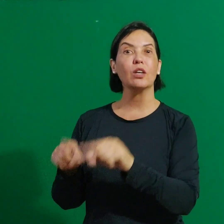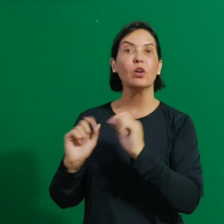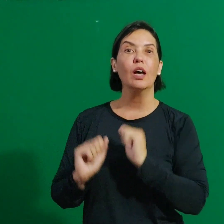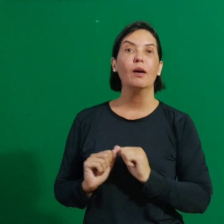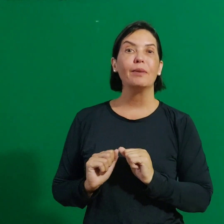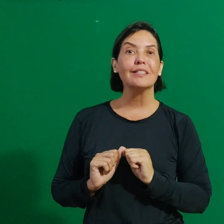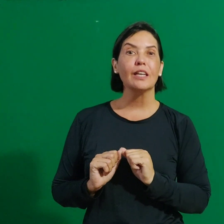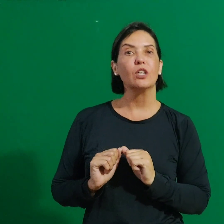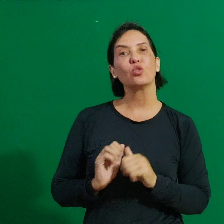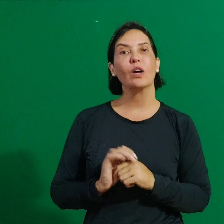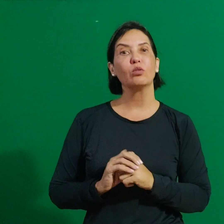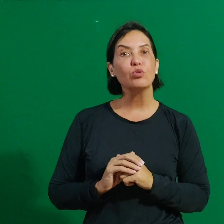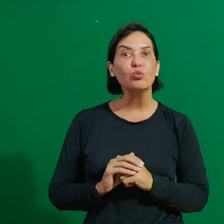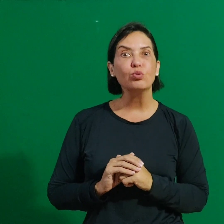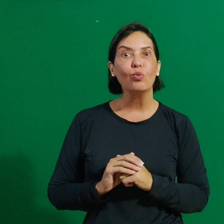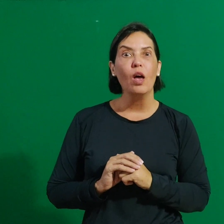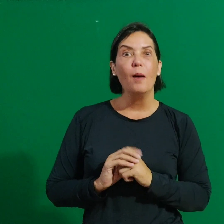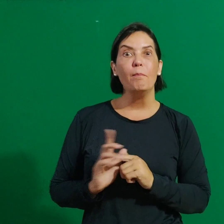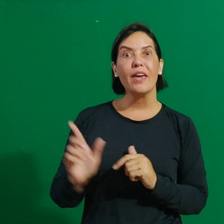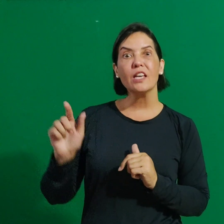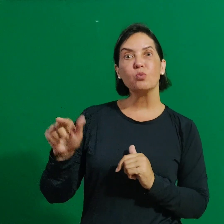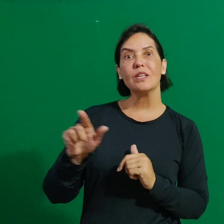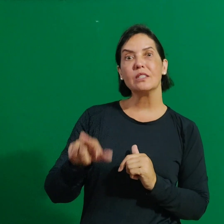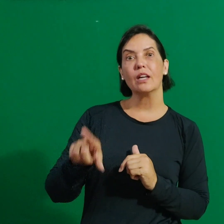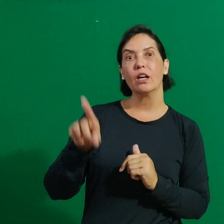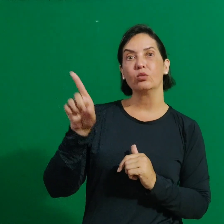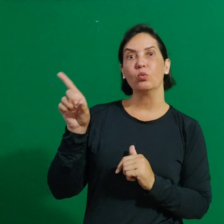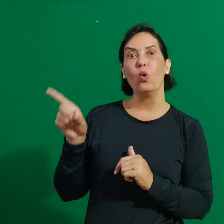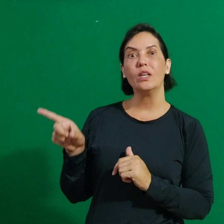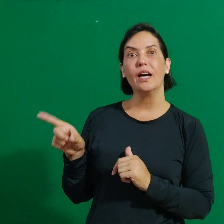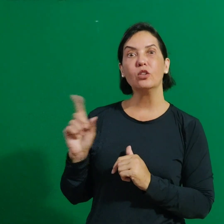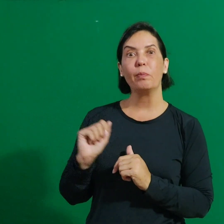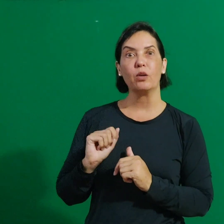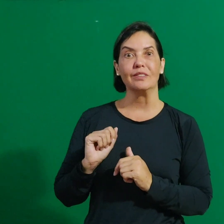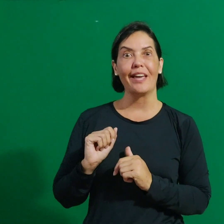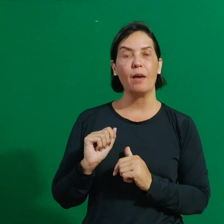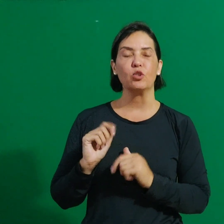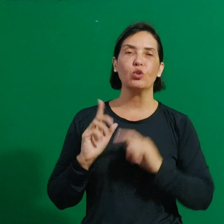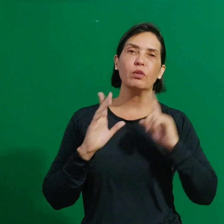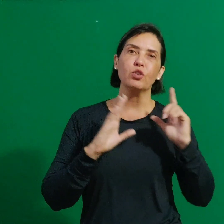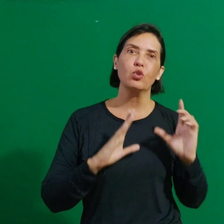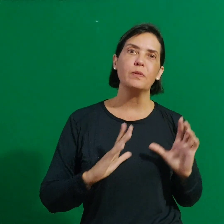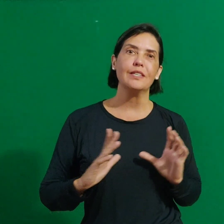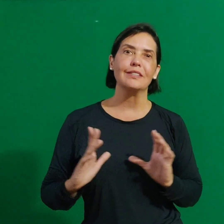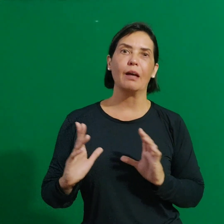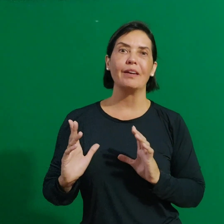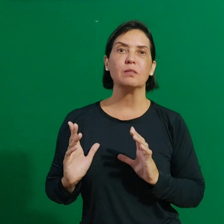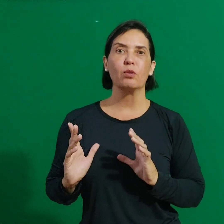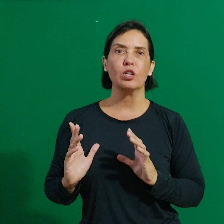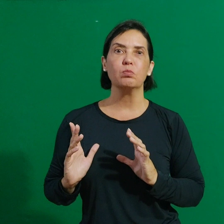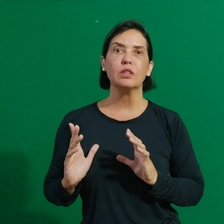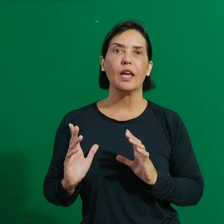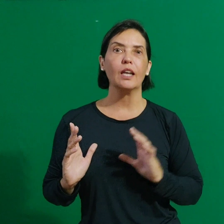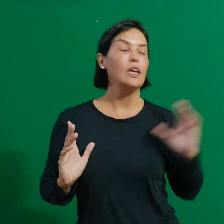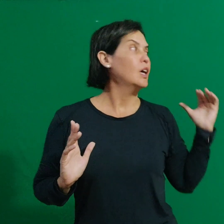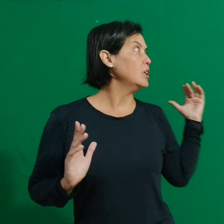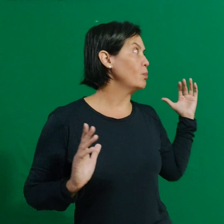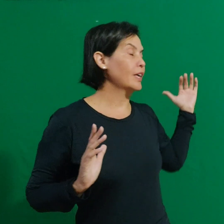tem presente um aluno surdo. Mesmo ele estando olhando para o intérprete, o professor precisa estar mais próximo dele, e uma